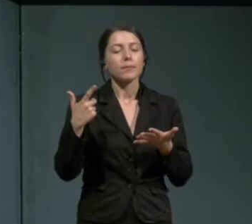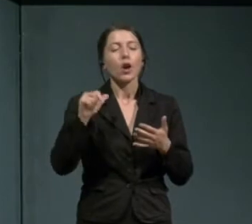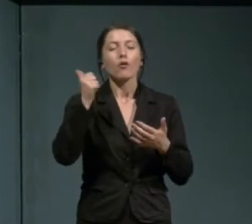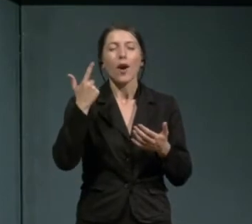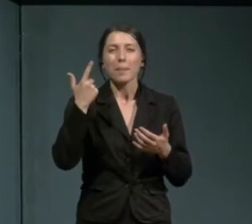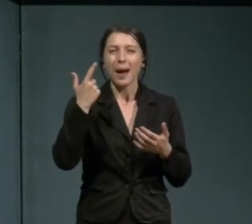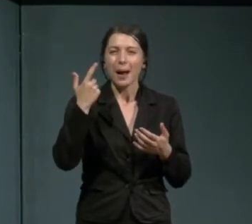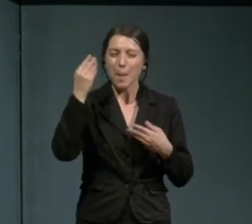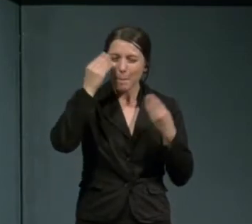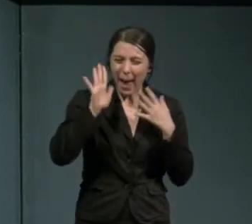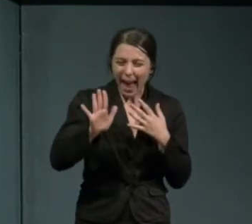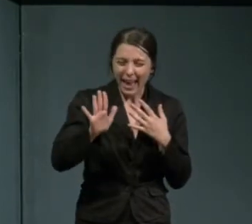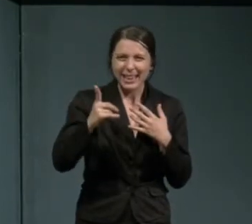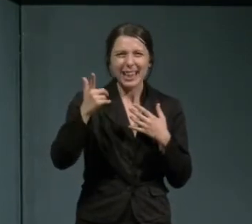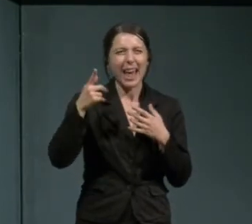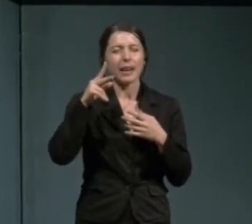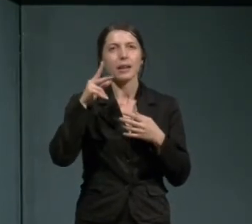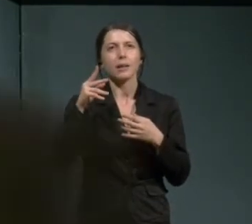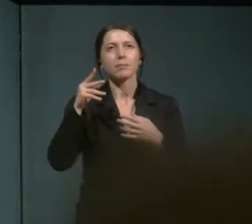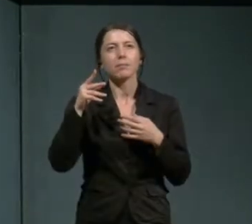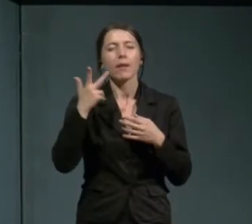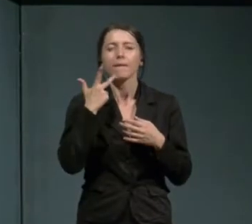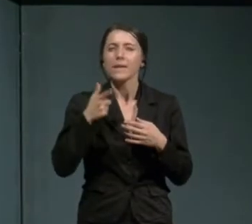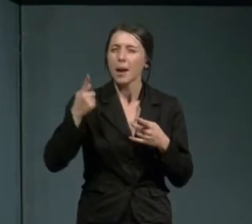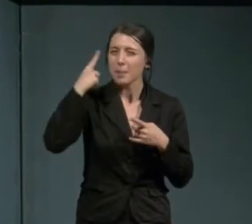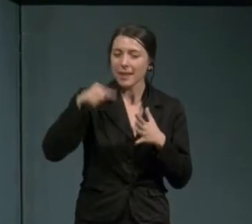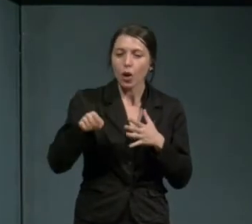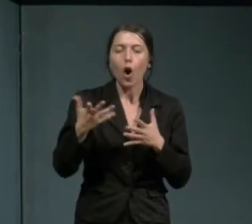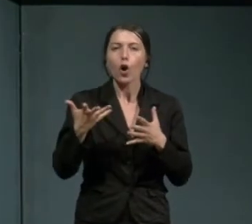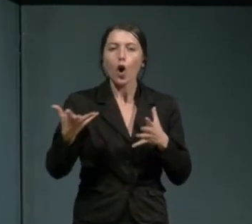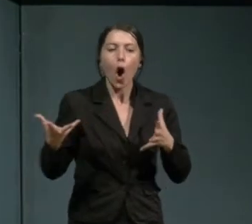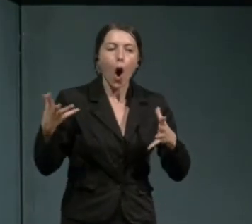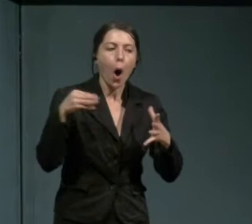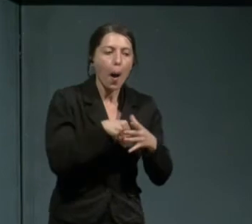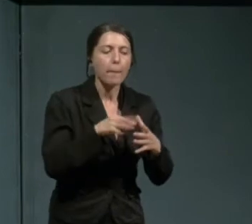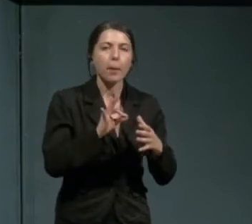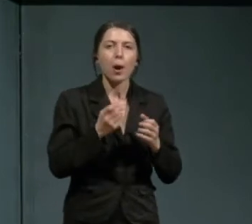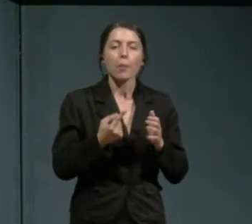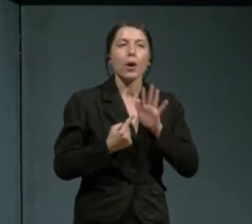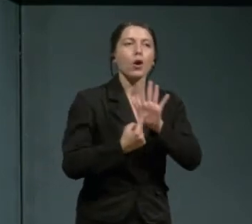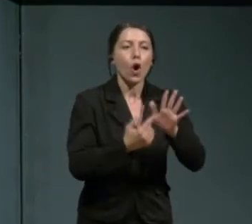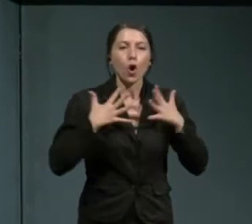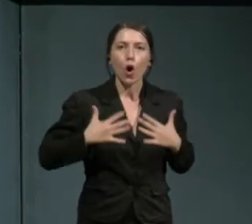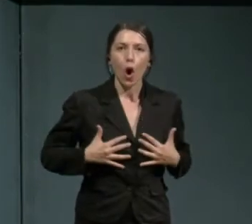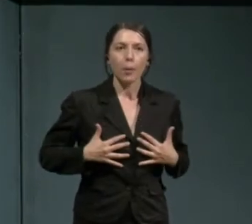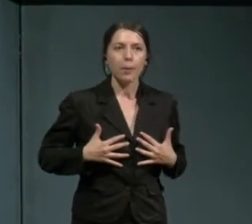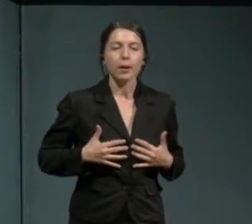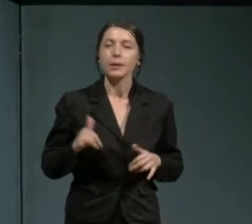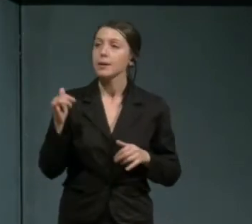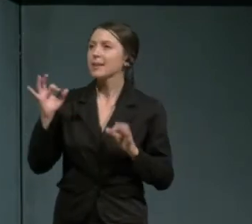psicologiche nei gesti nei movimenti nelle manifestazioni dei corpi